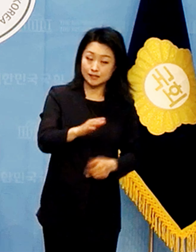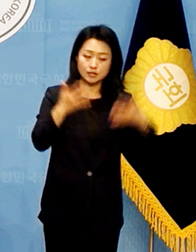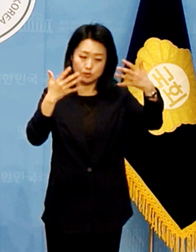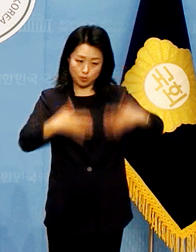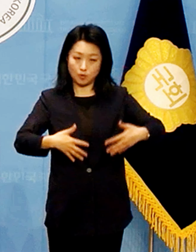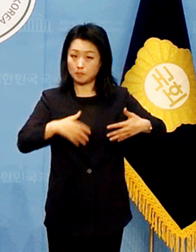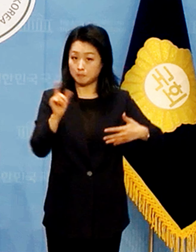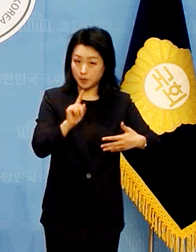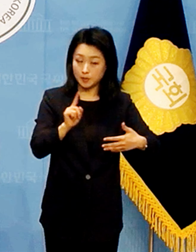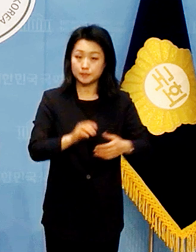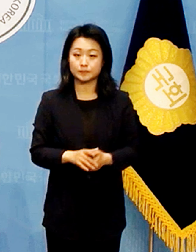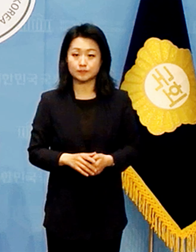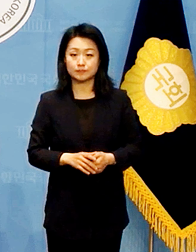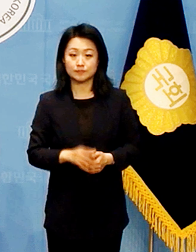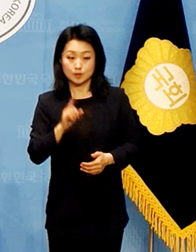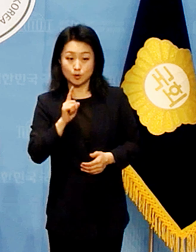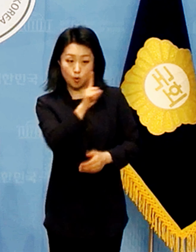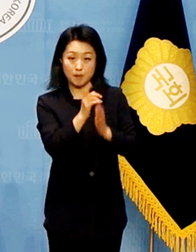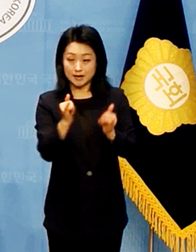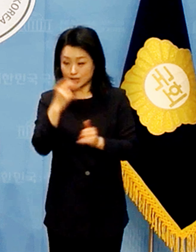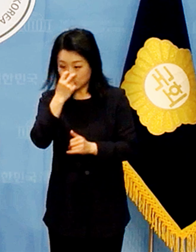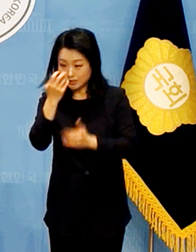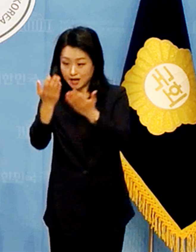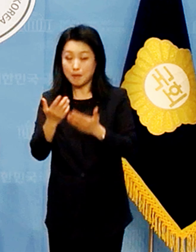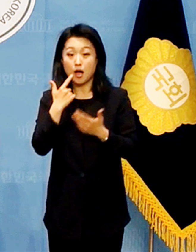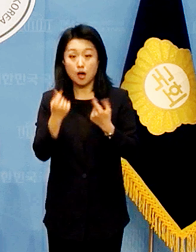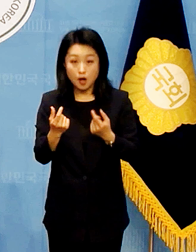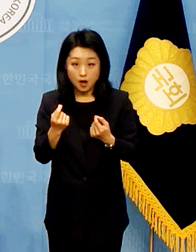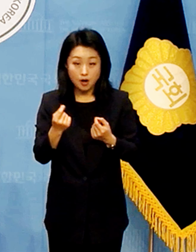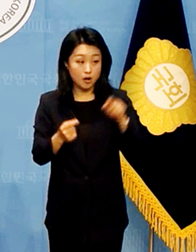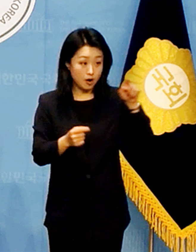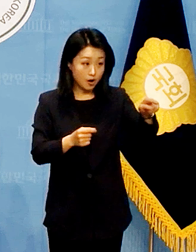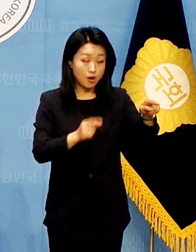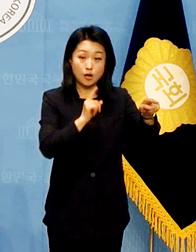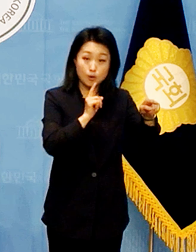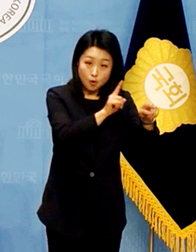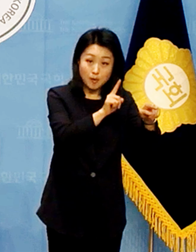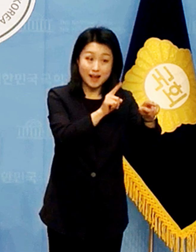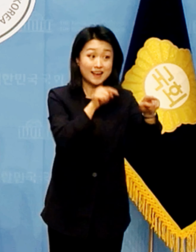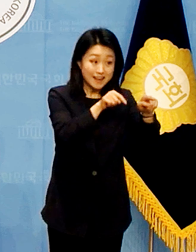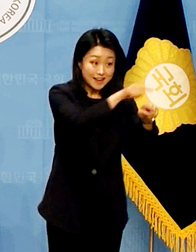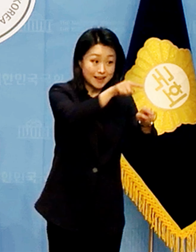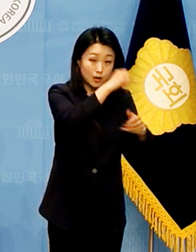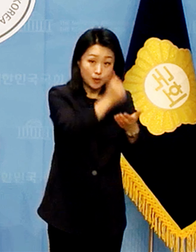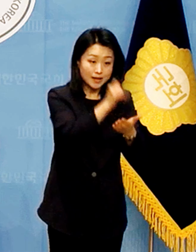조건이 있습니다. 고발인들이 그랬듯 피고발인인 김 여사도 검찰청 포토라인에